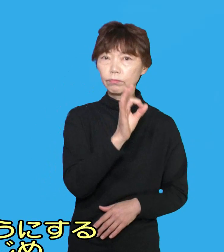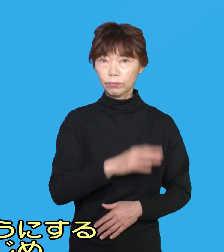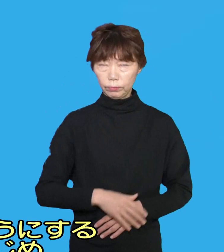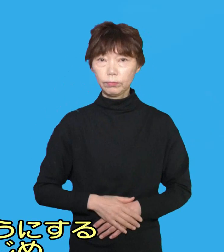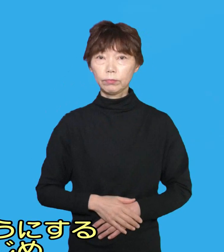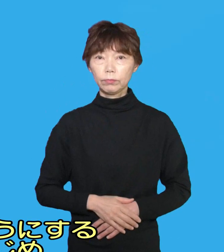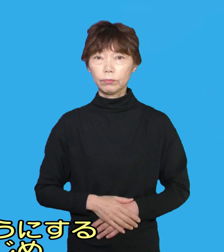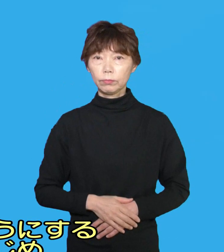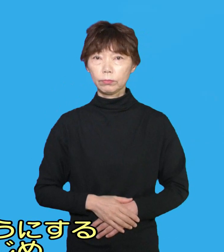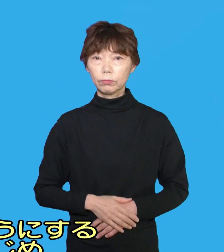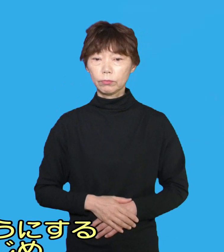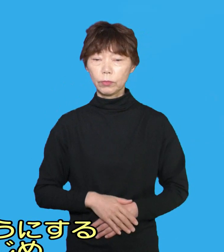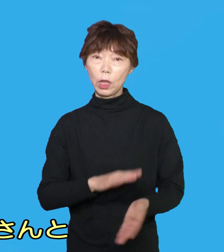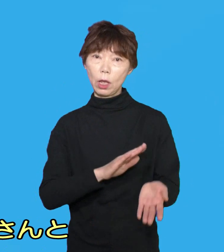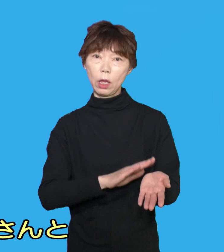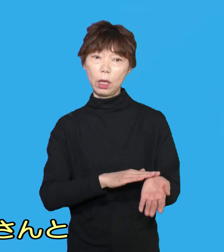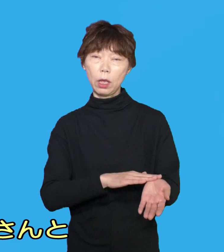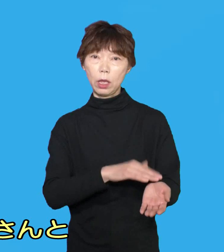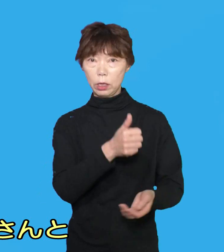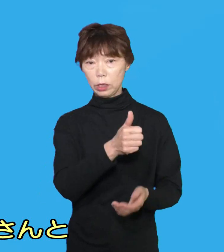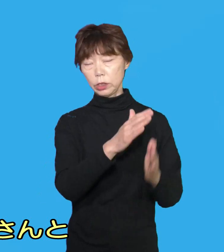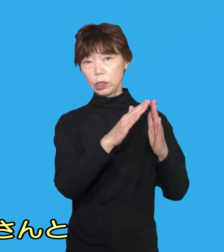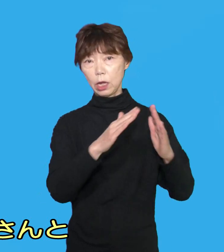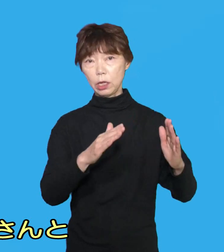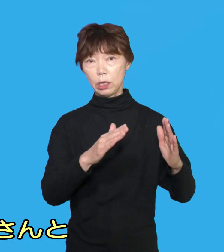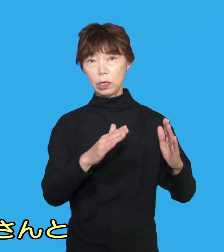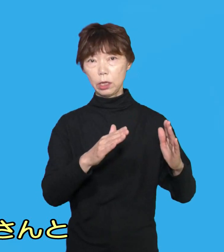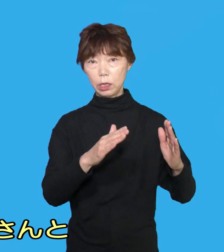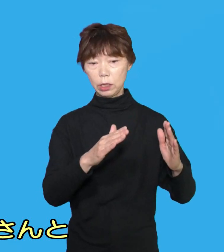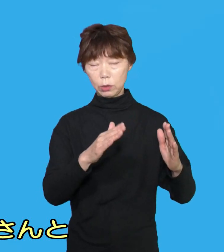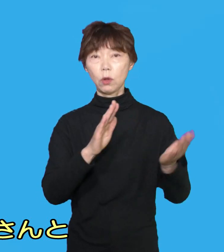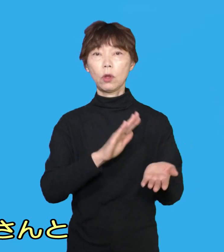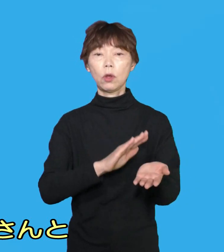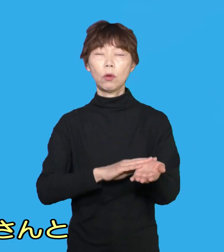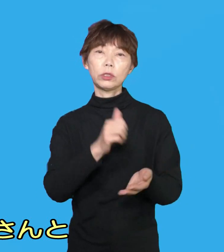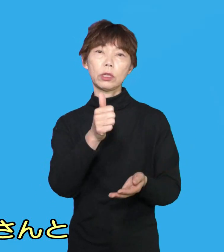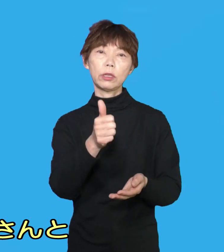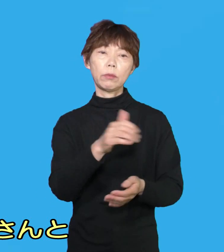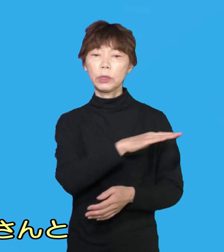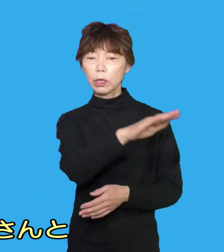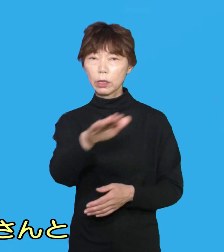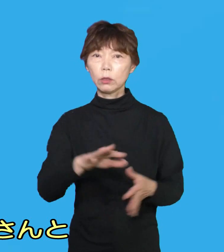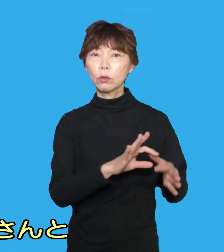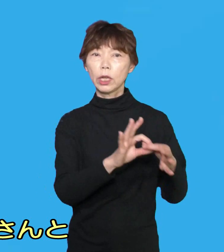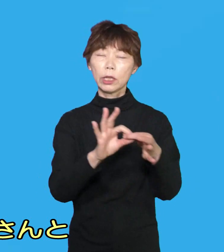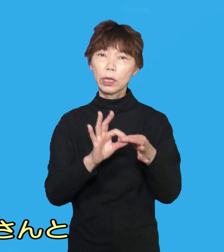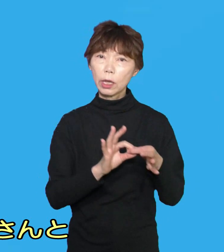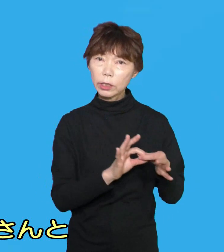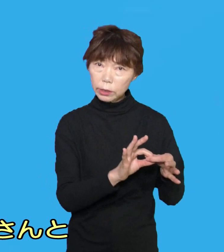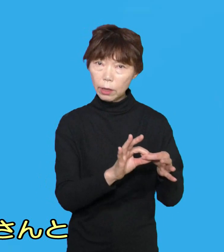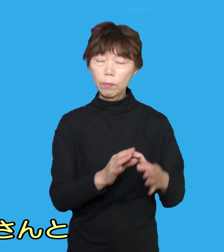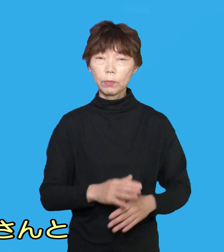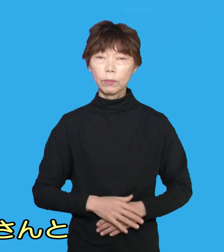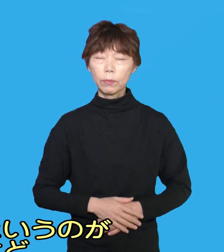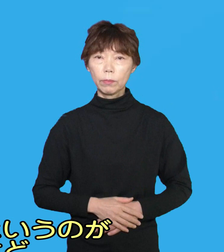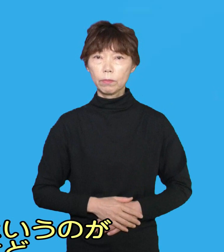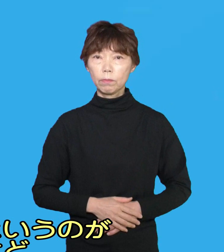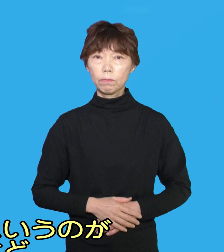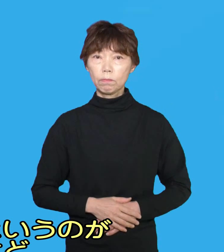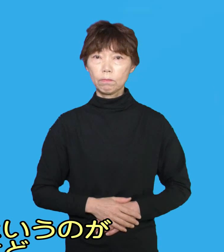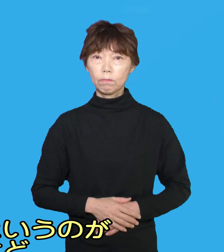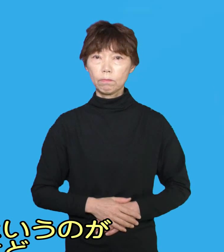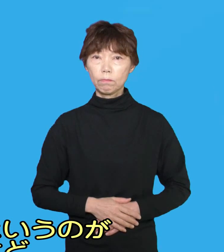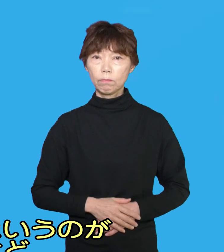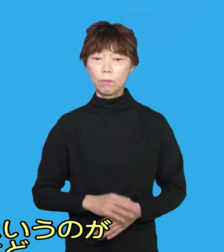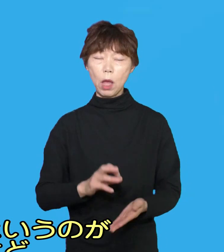して医師会をはじめお医者さんの皆さんと連携をしながら、そのワク